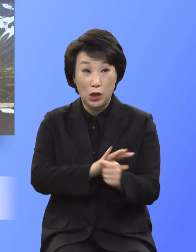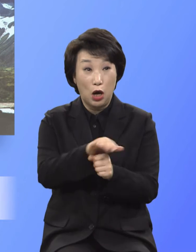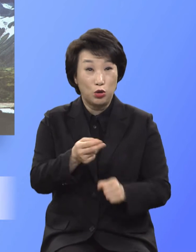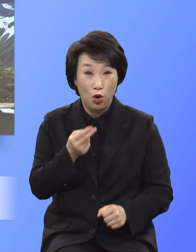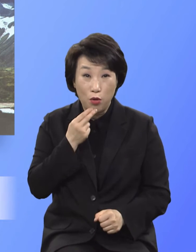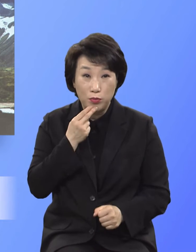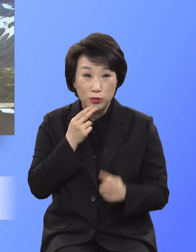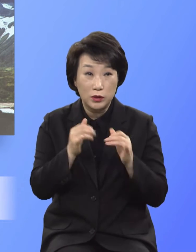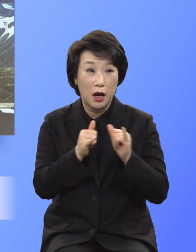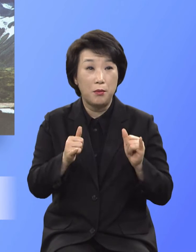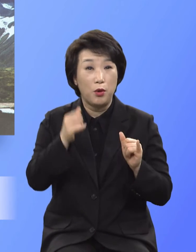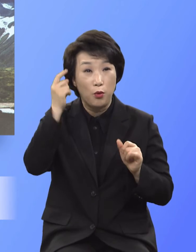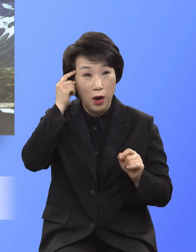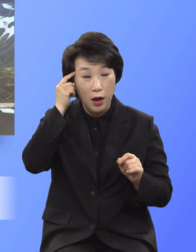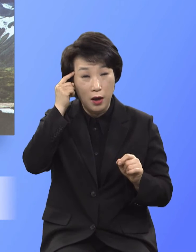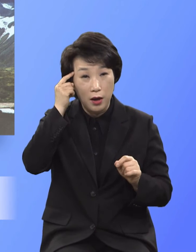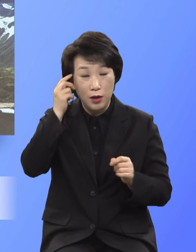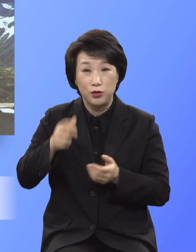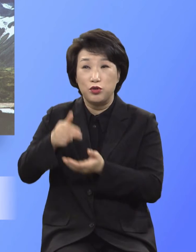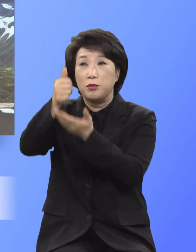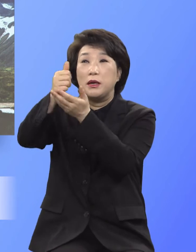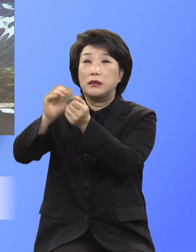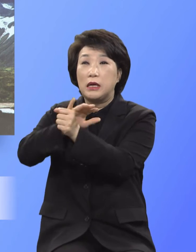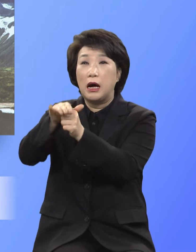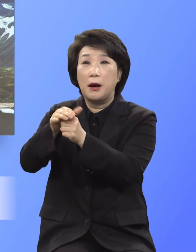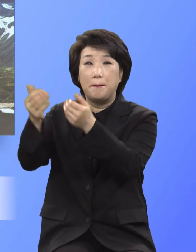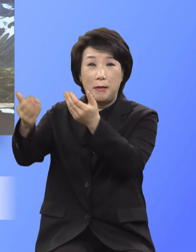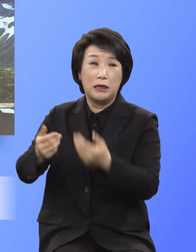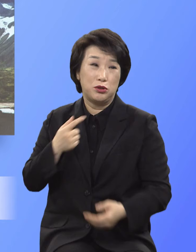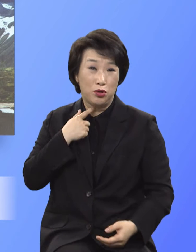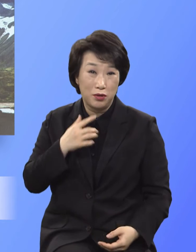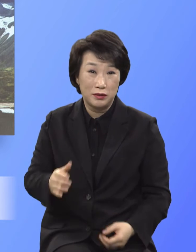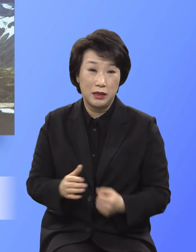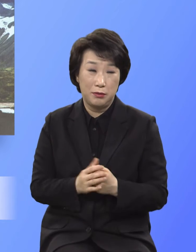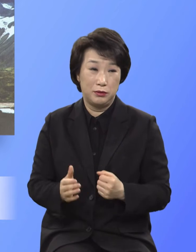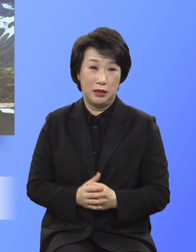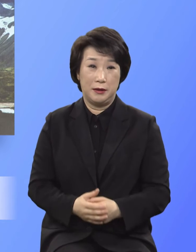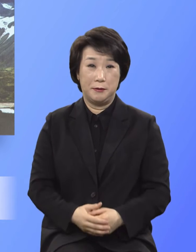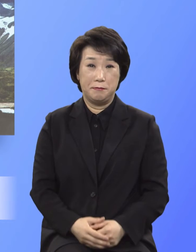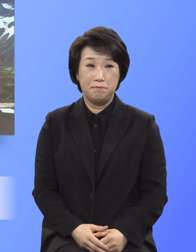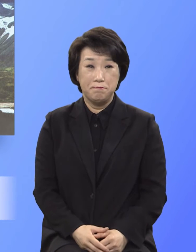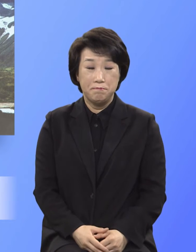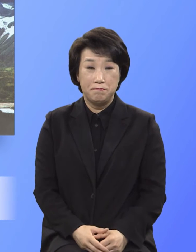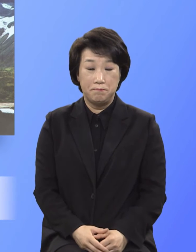사랑이 없는 사람은 주님 사랑을 받아본 사실이 없는 사람입니다.